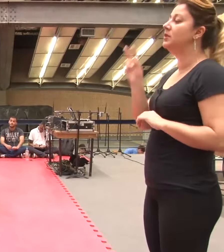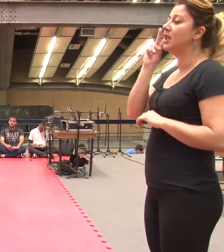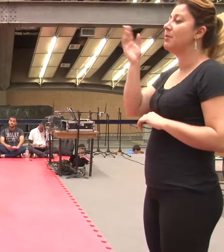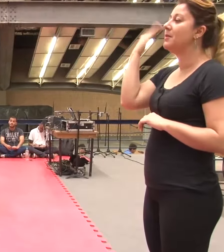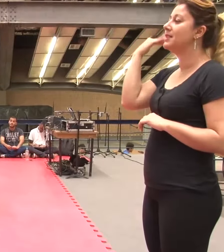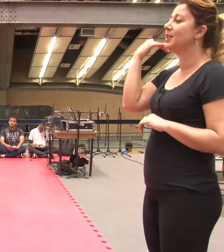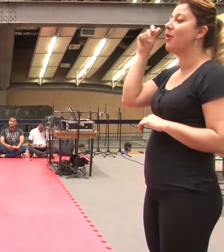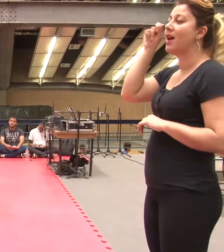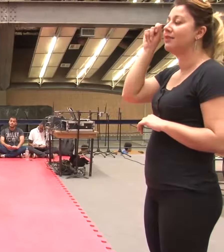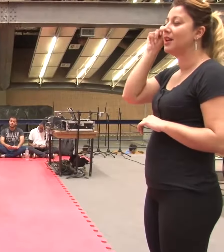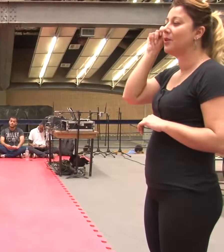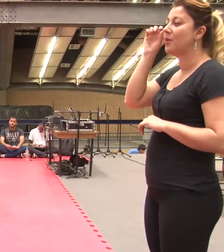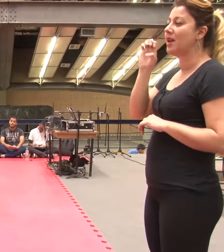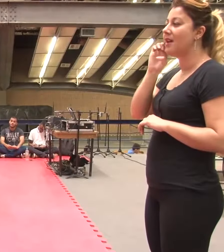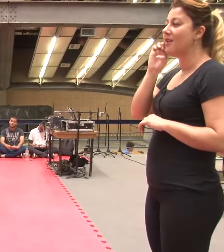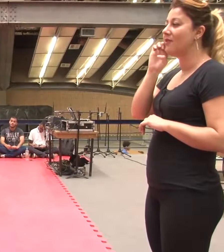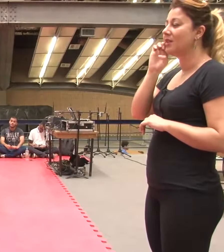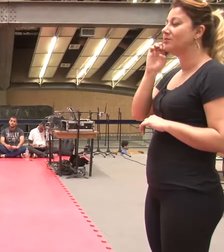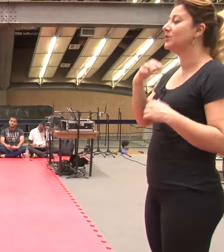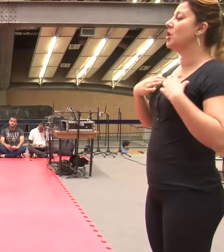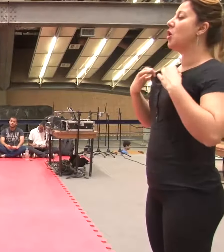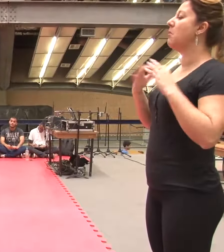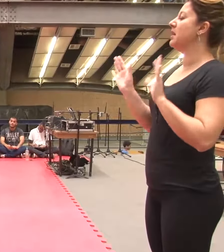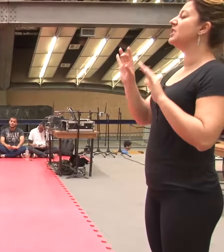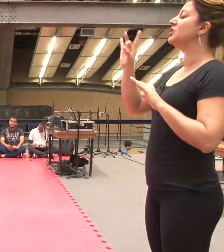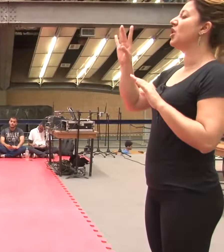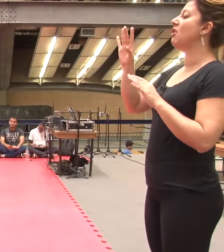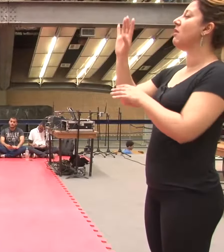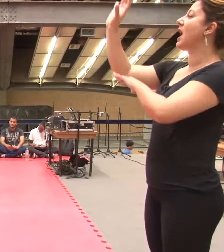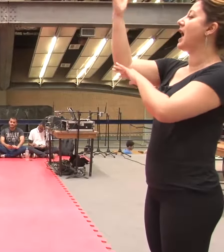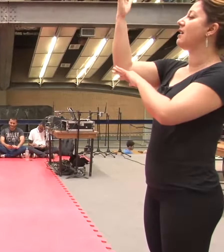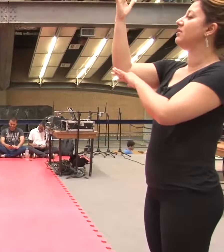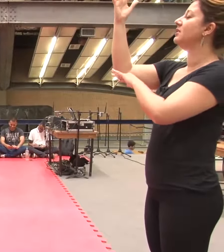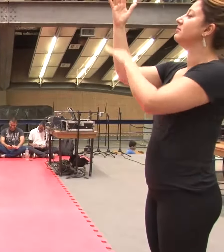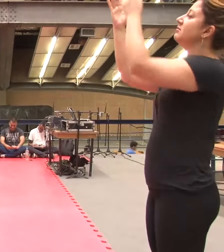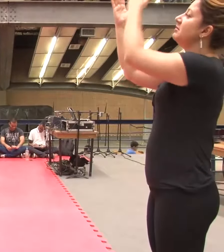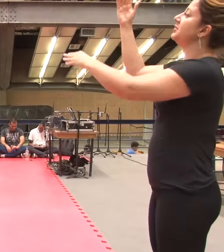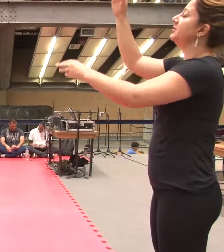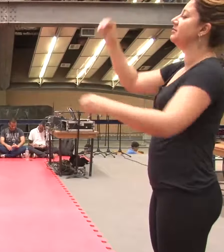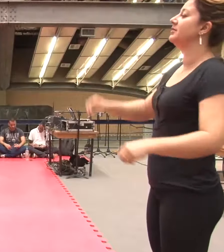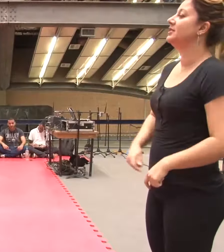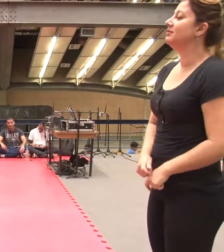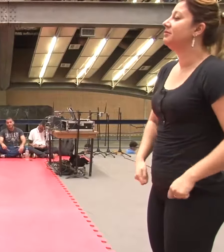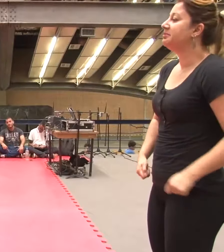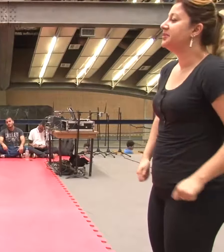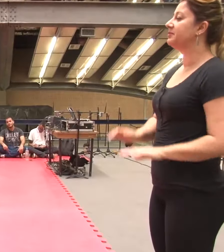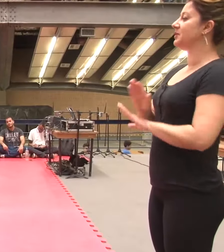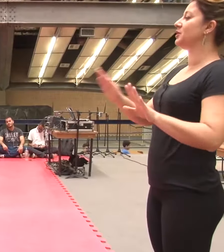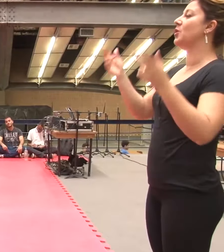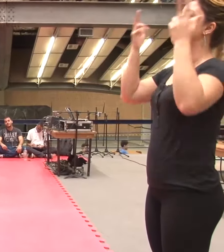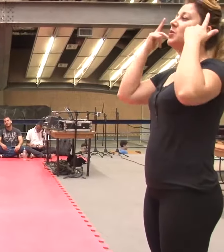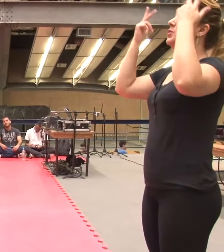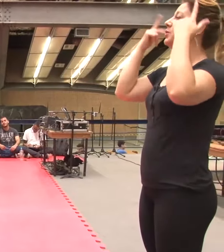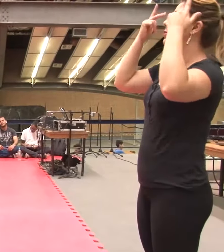né? Aquela parreirinha, etc, etc? Super up-to-date, super fresco, né? Enfim, altamente modernamente, aquela